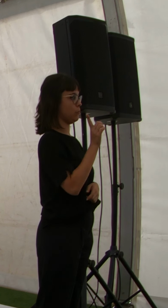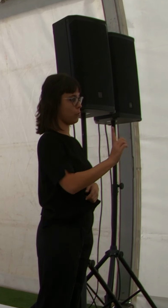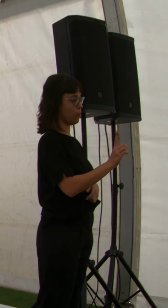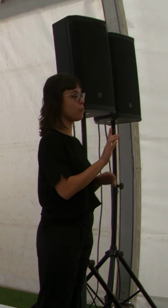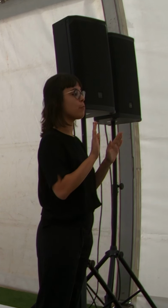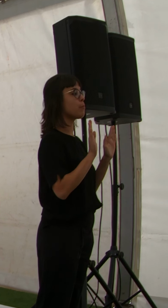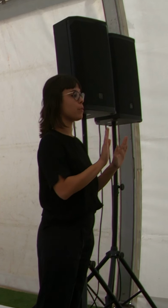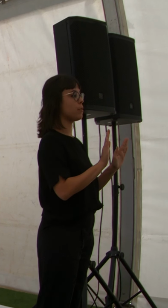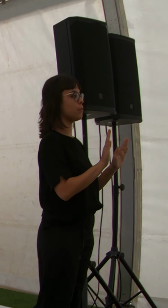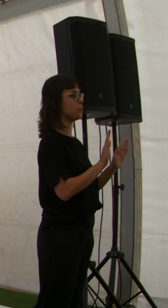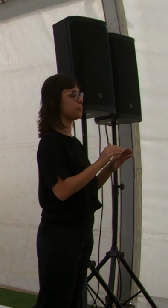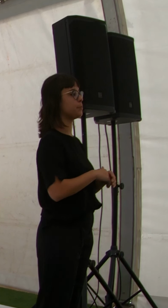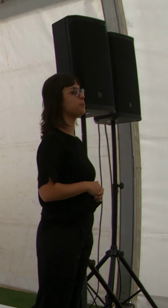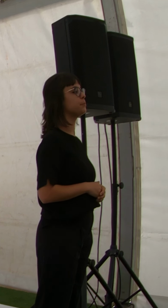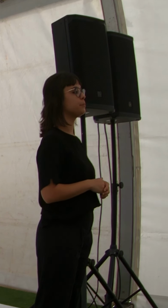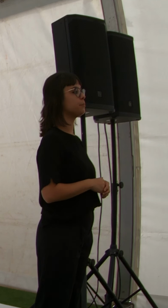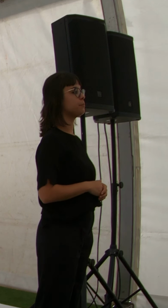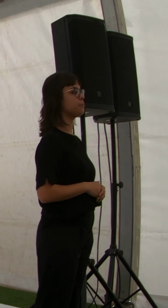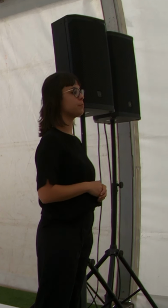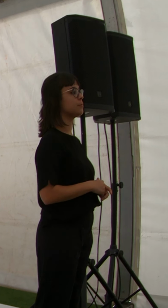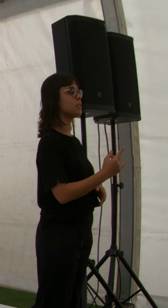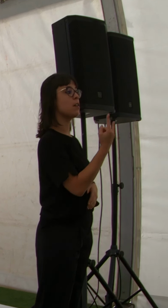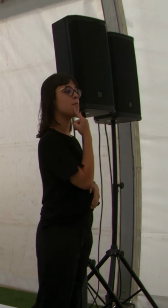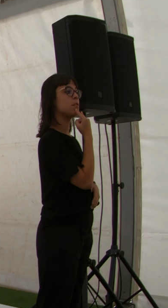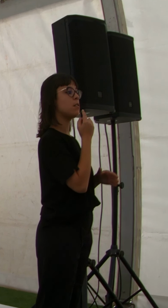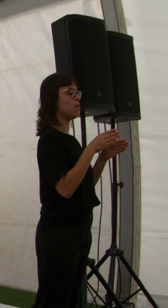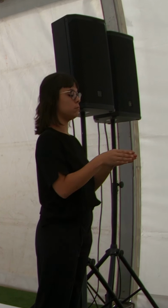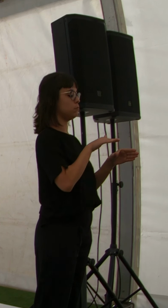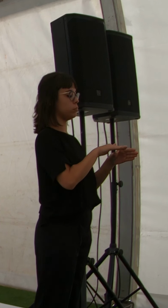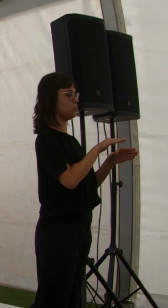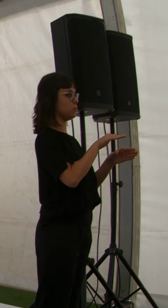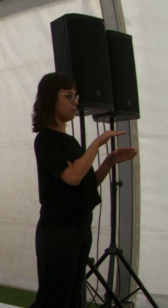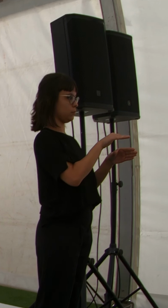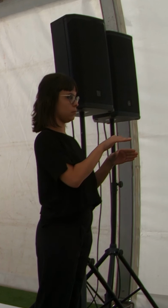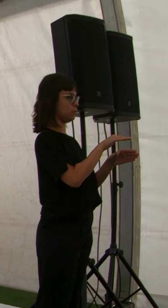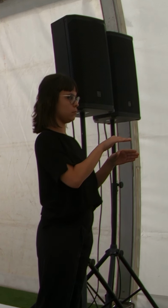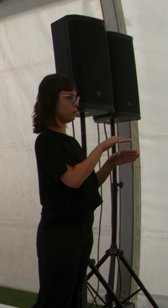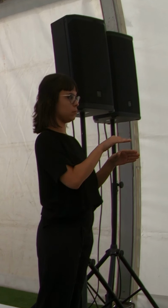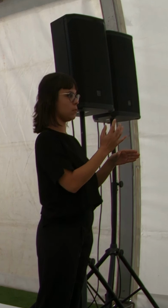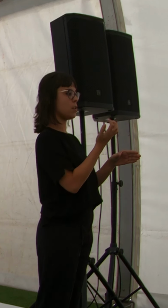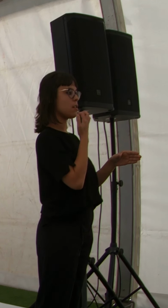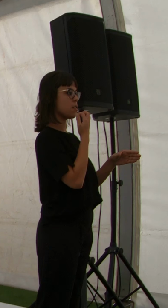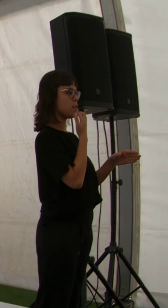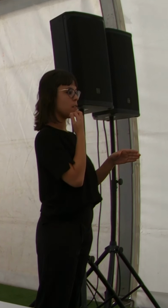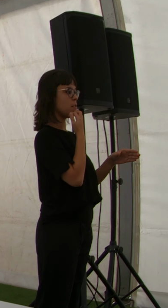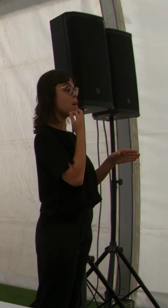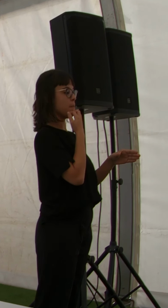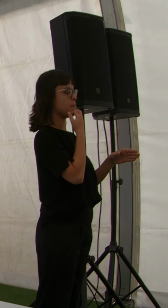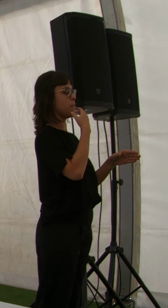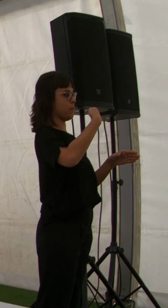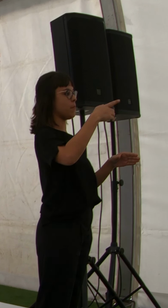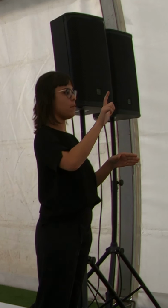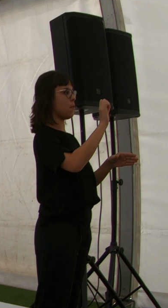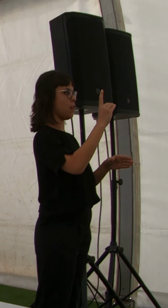para ilustrar cuál es la filosofía de una batería Cell to Pack, como por ejemplo la Blade. Cada una de